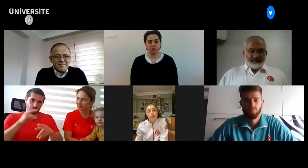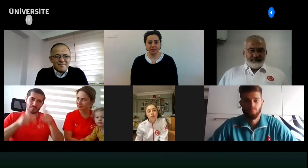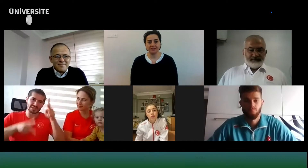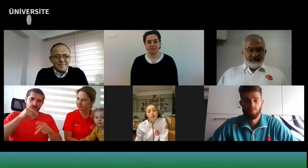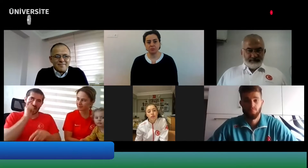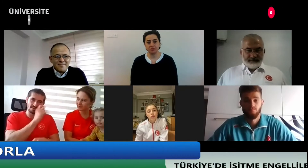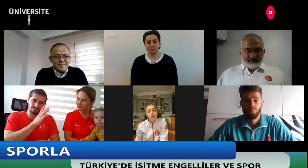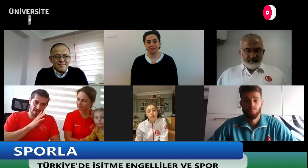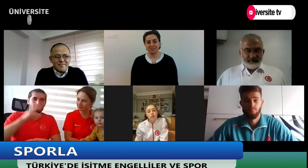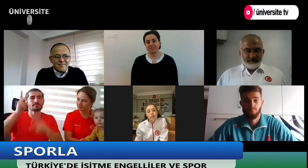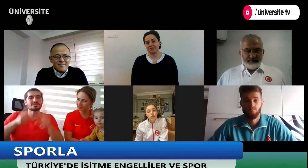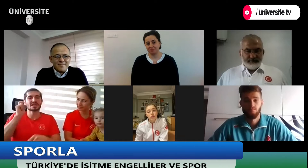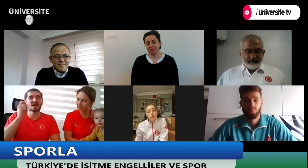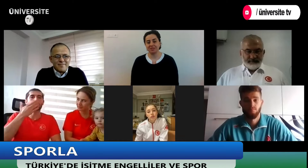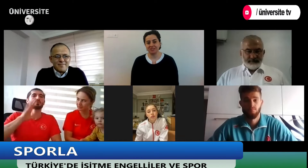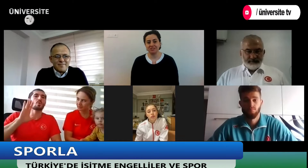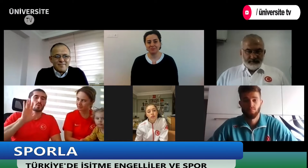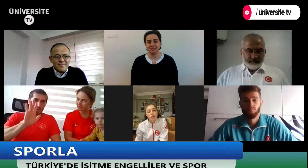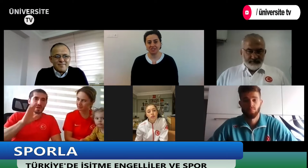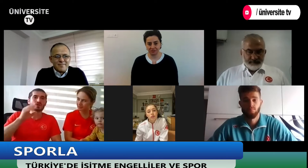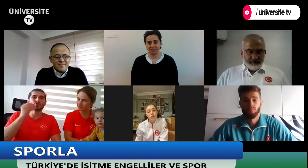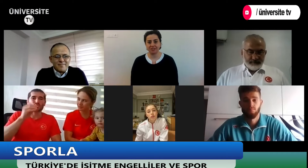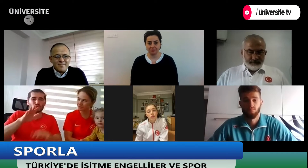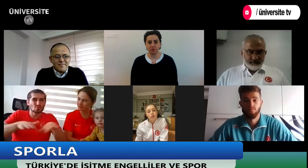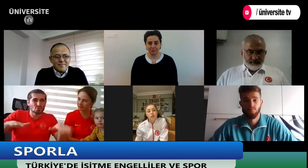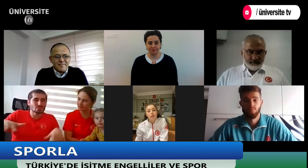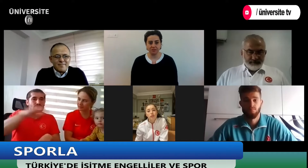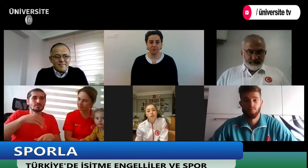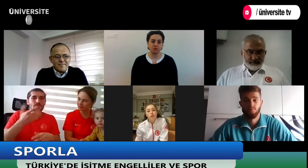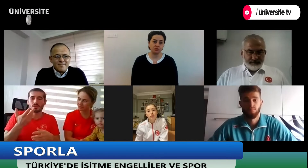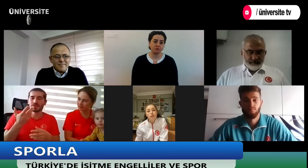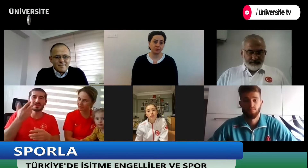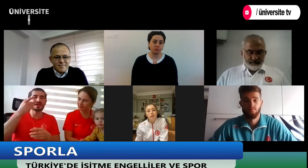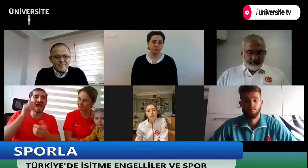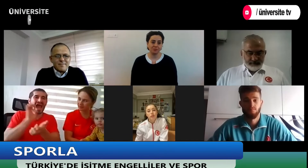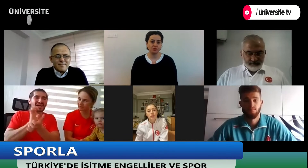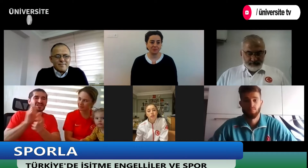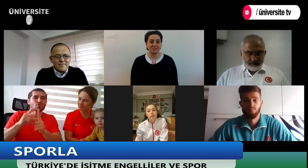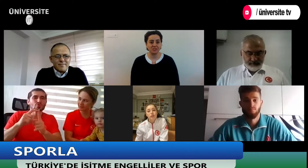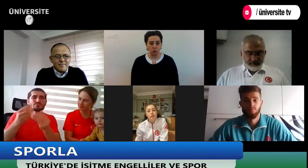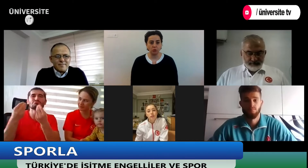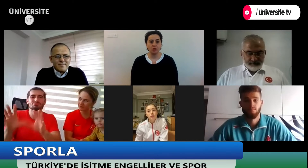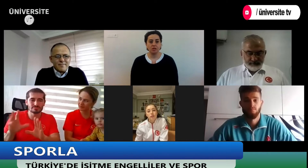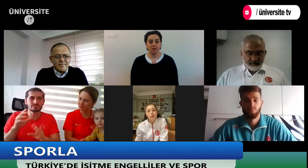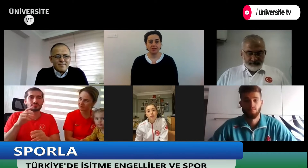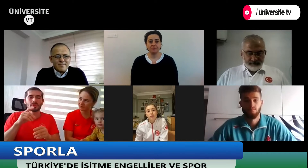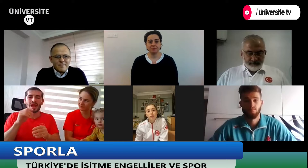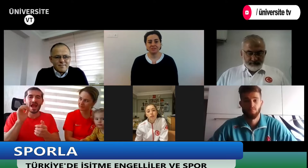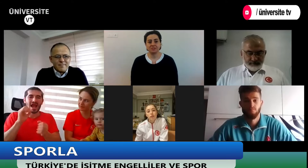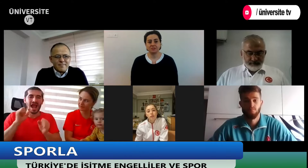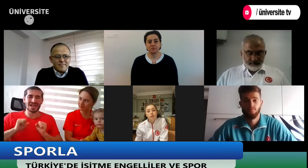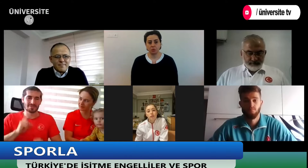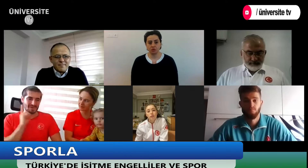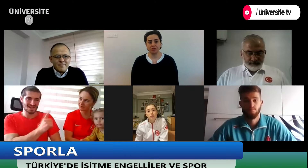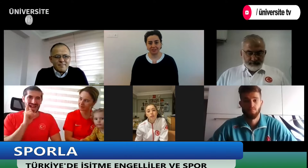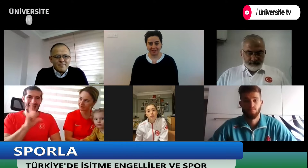maaş alıyorlar ya da spor yapabilmeleri için bir teşvik ya da bir ödeme var. Birçok kulübünde bir ödemesi yok. Ve